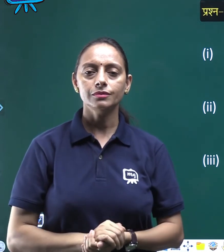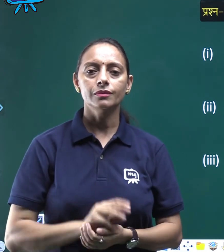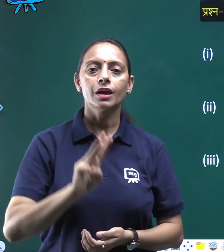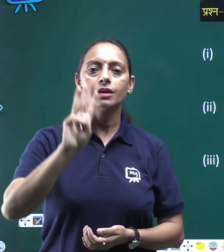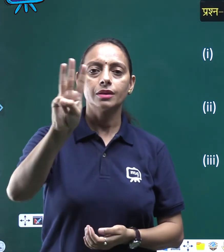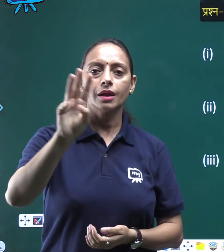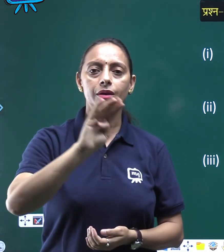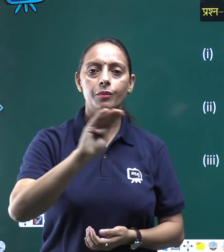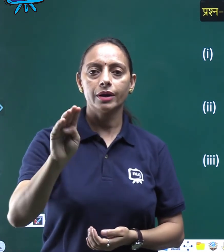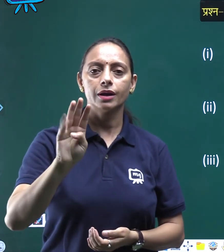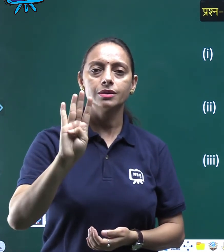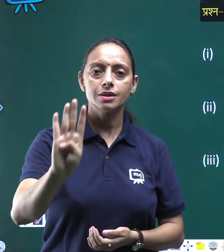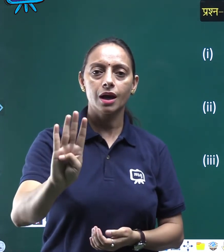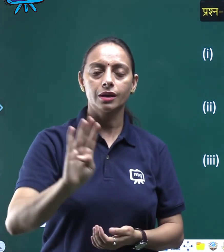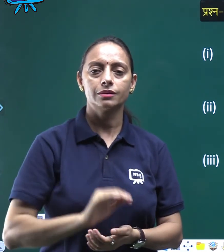3/4,